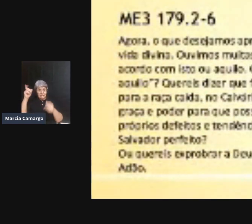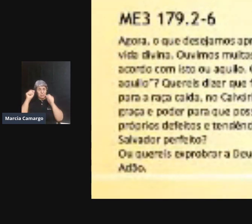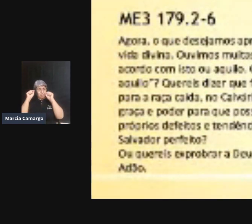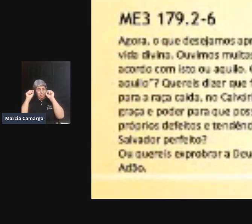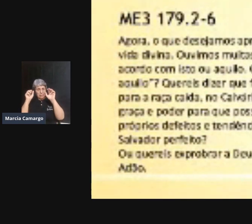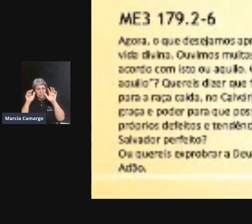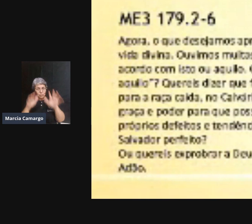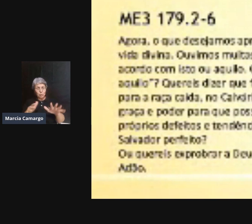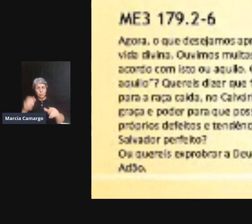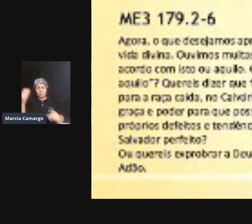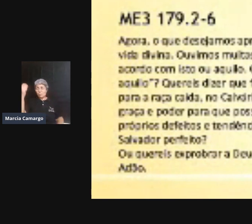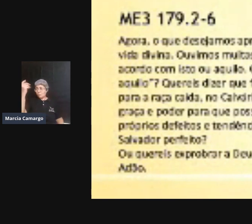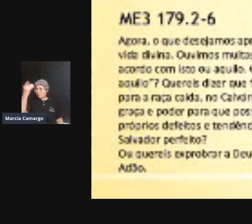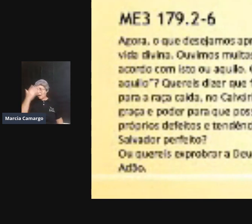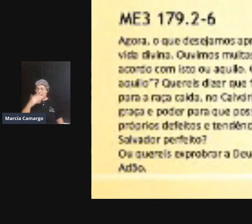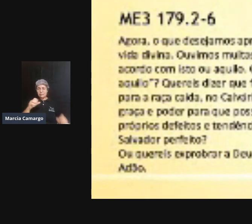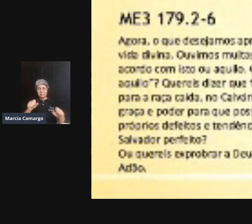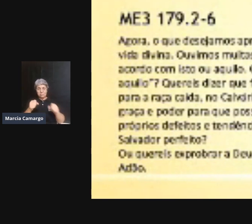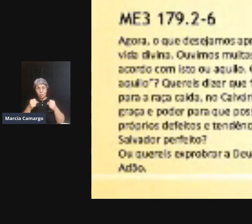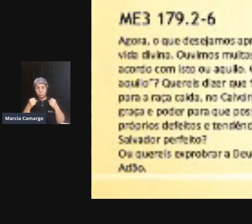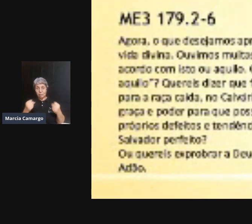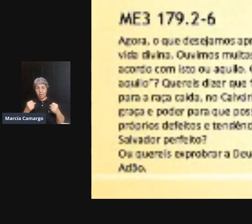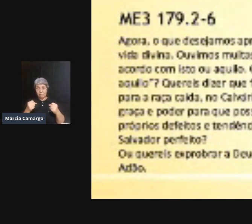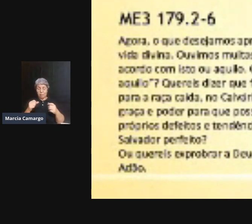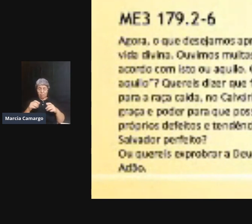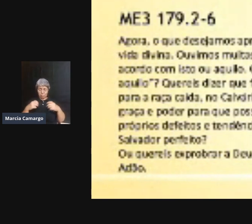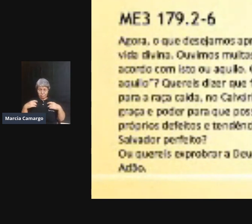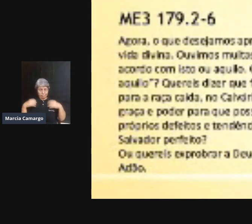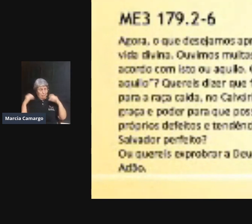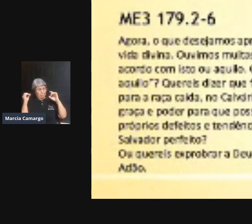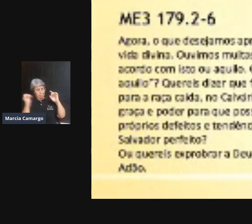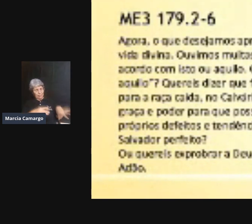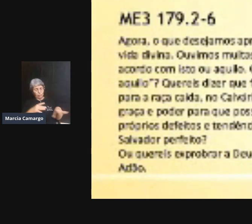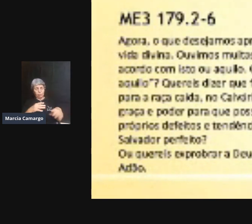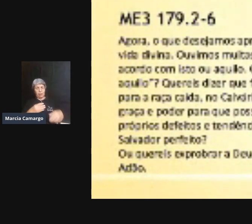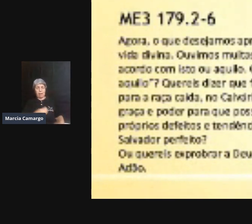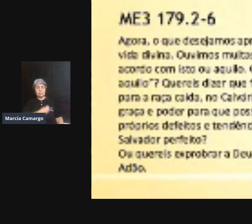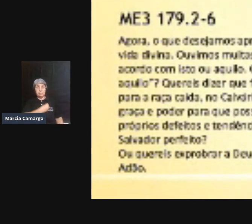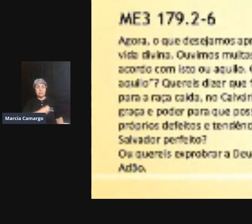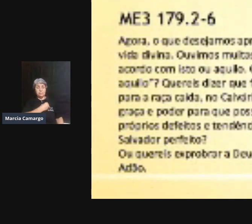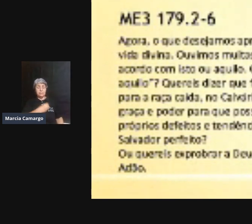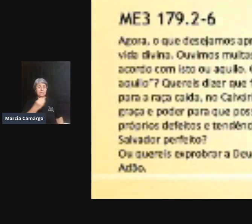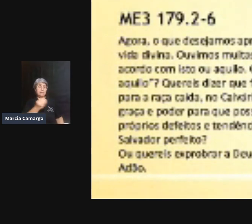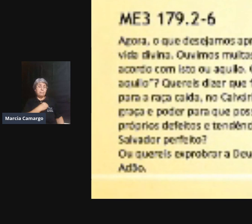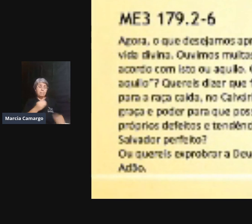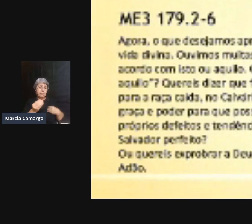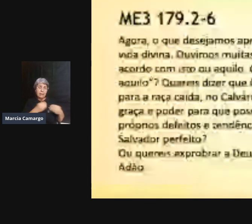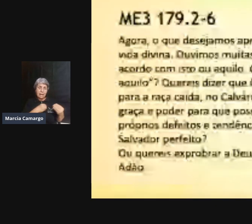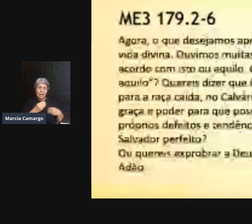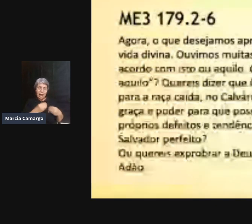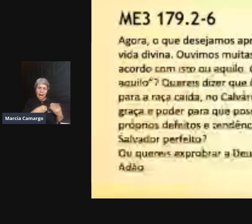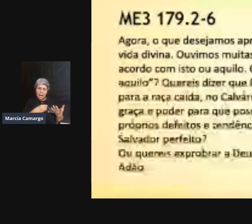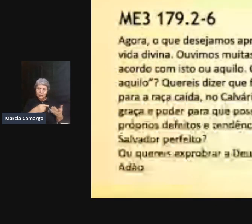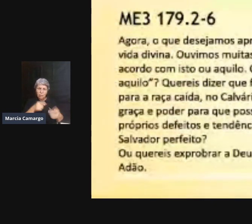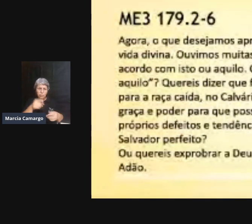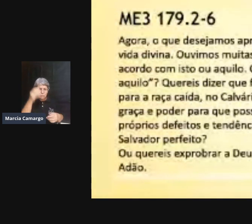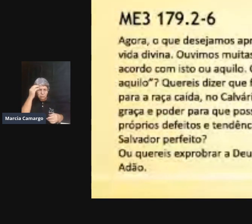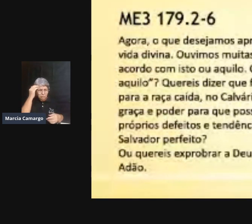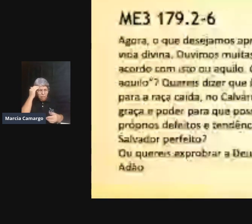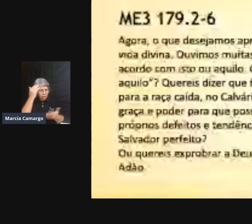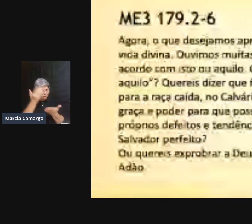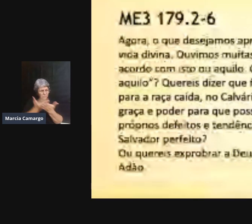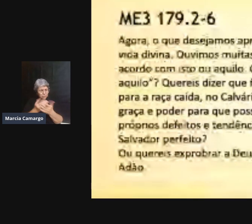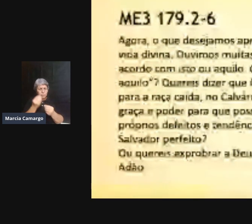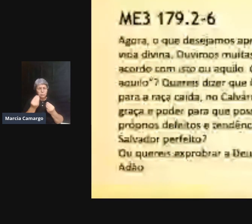possamos desvencilhar-nos de nossos próprios defeitos e tendências naturais? Que não foi dado um Salvador perfeito?